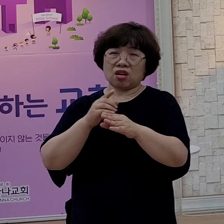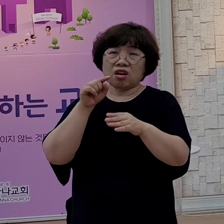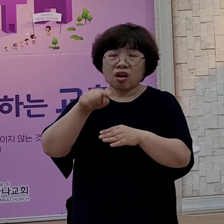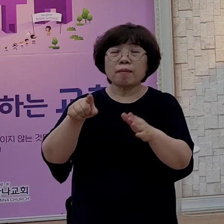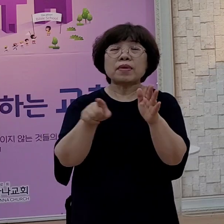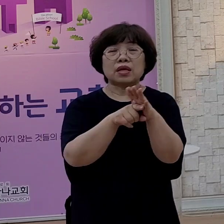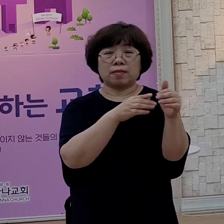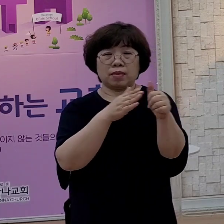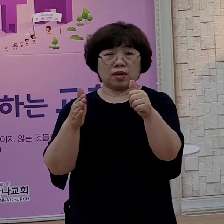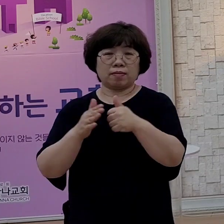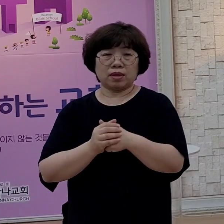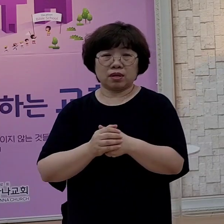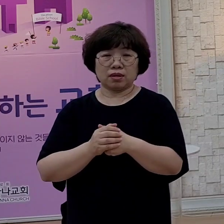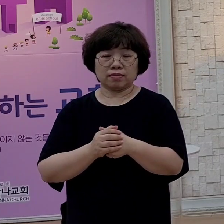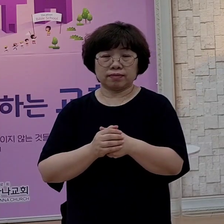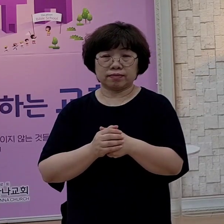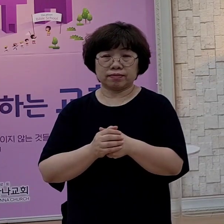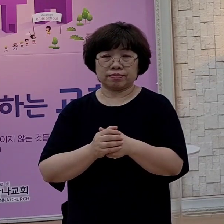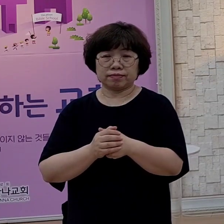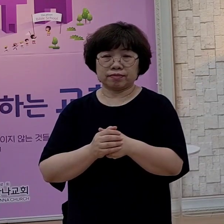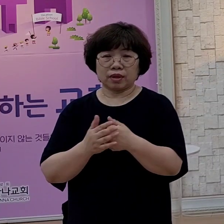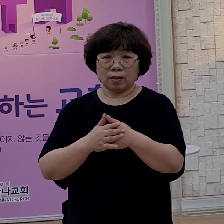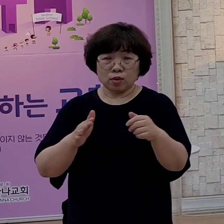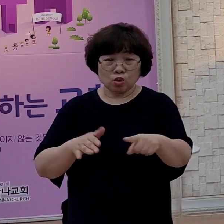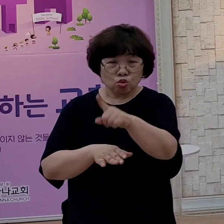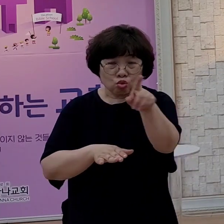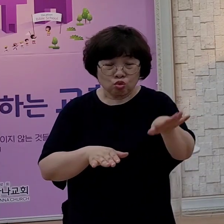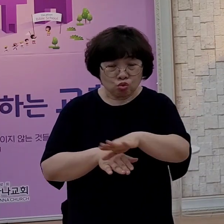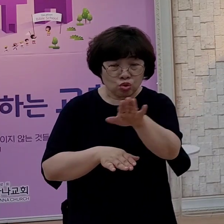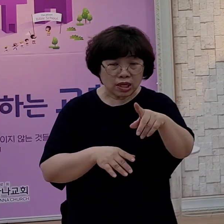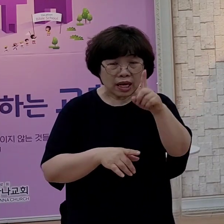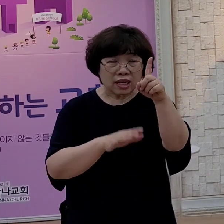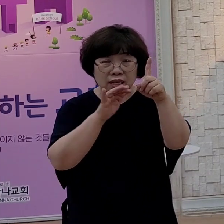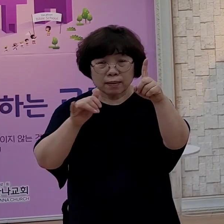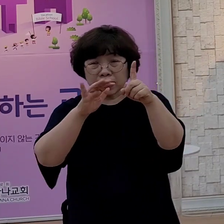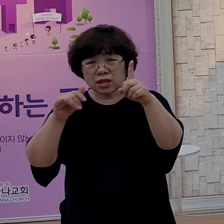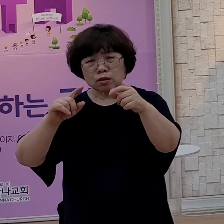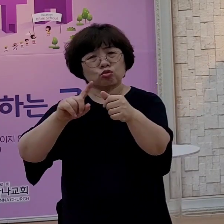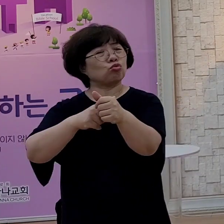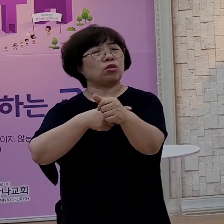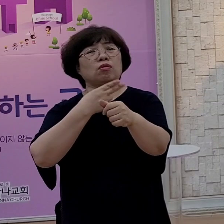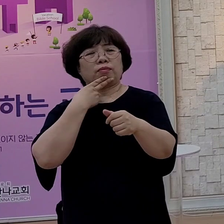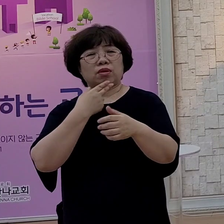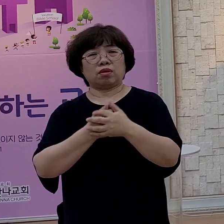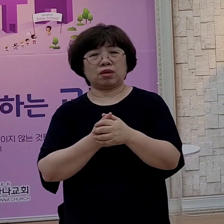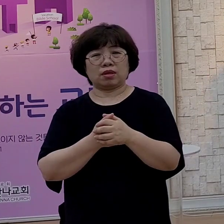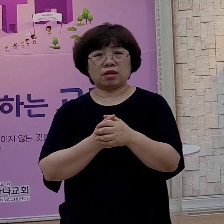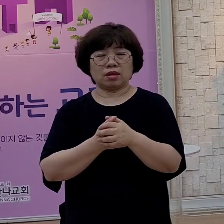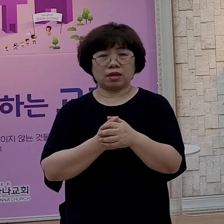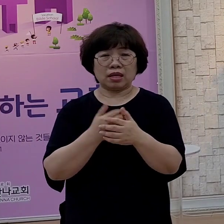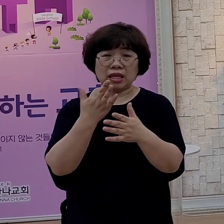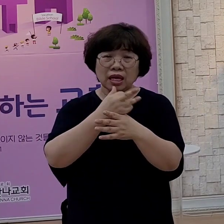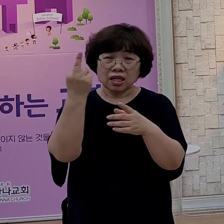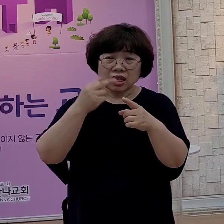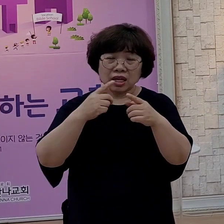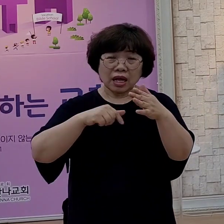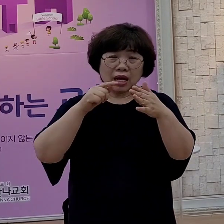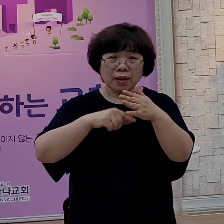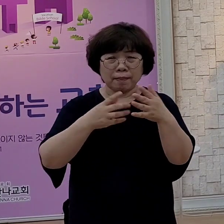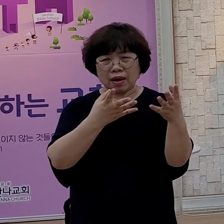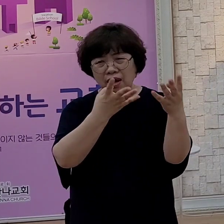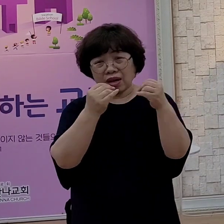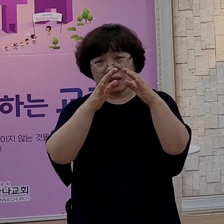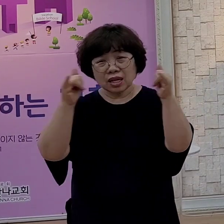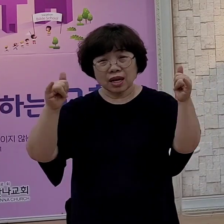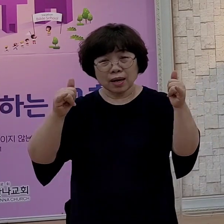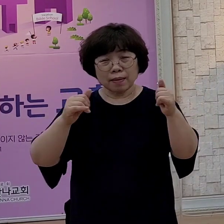믿으시기 바랍니다. 그래서 여러분 우리가 한 사람 한 사람 이게 우연이 아니거든요. 이 많은 양산 사람 중에 35만